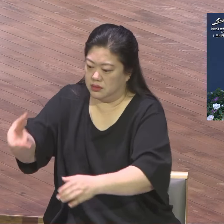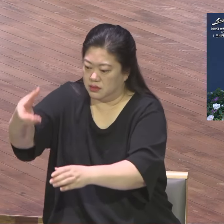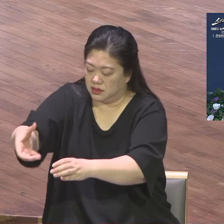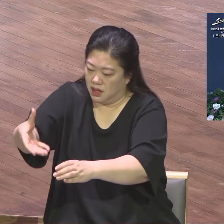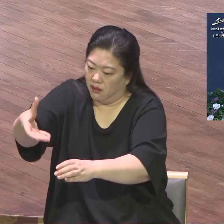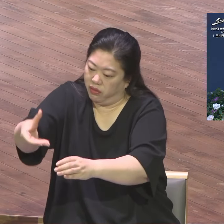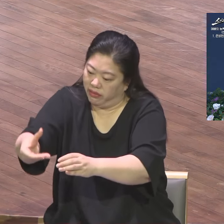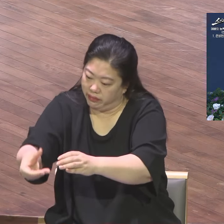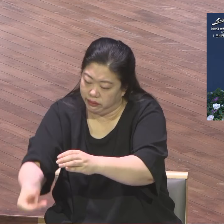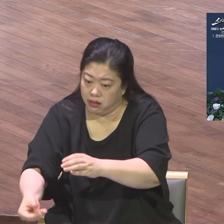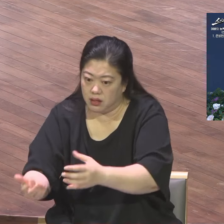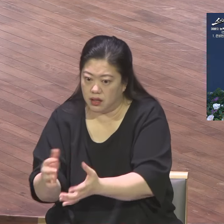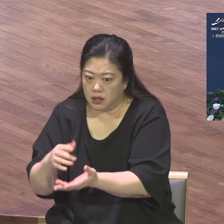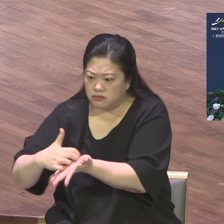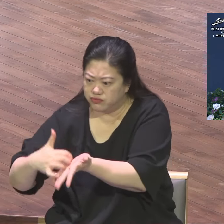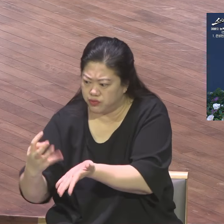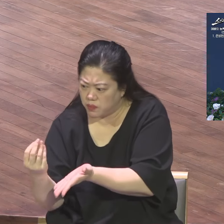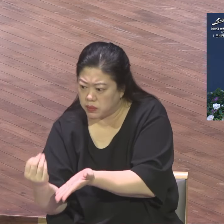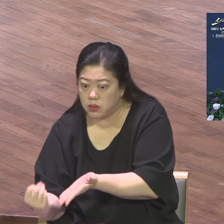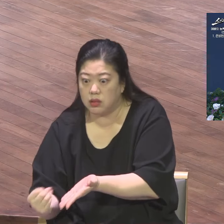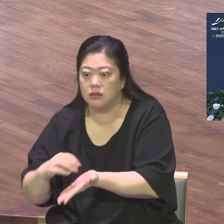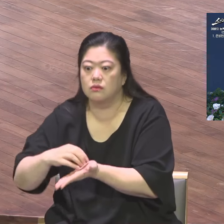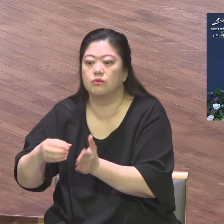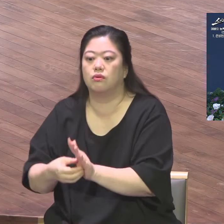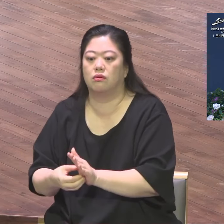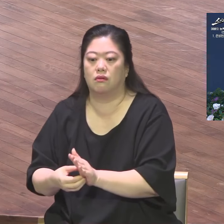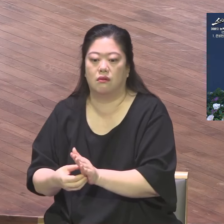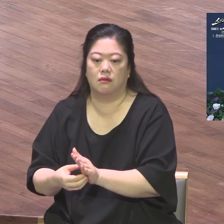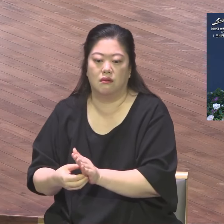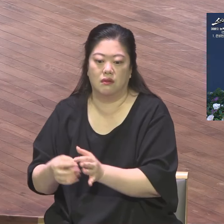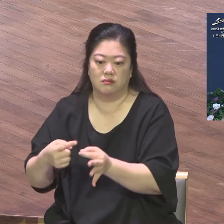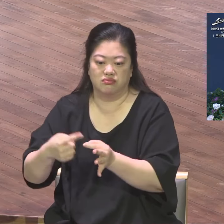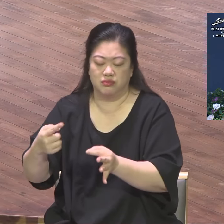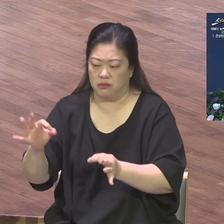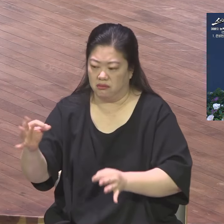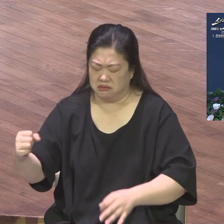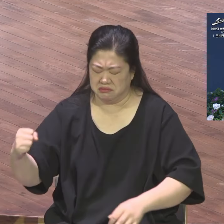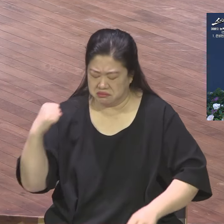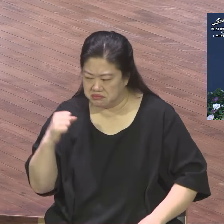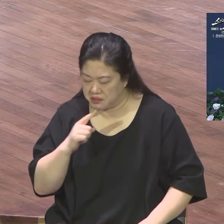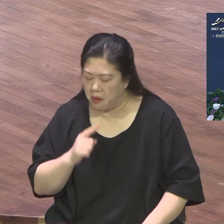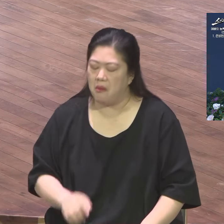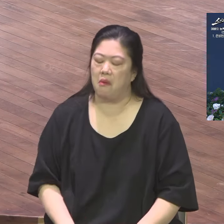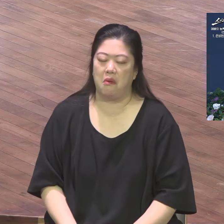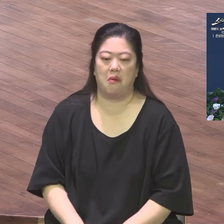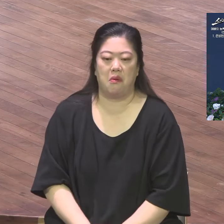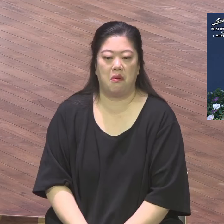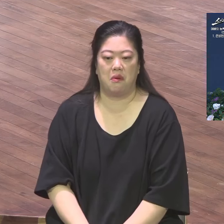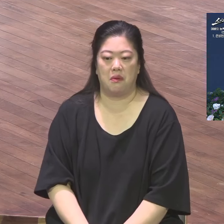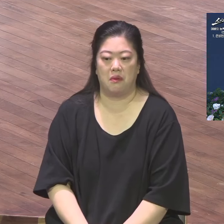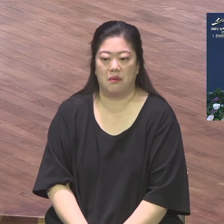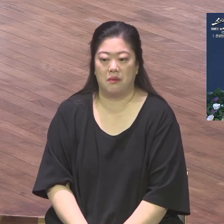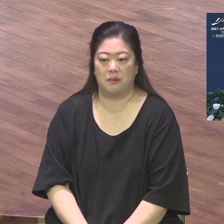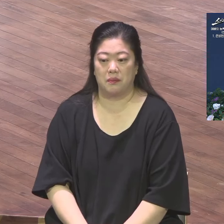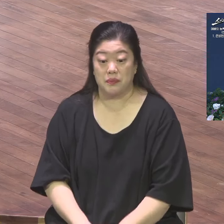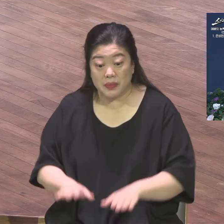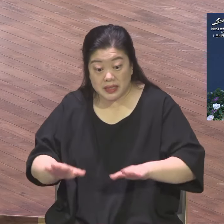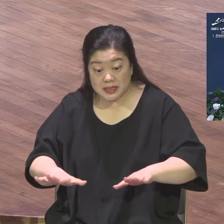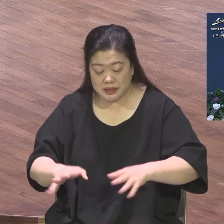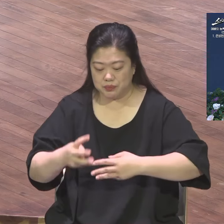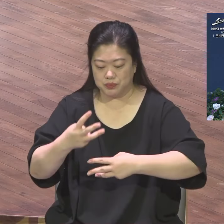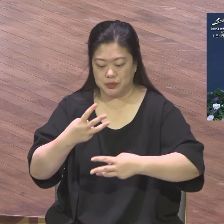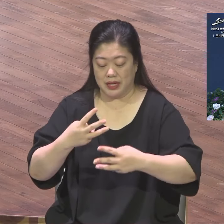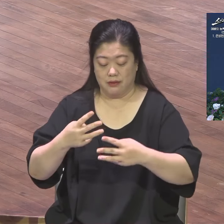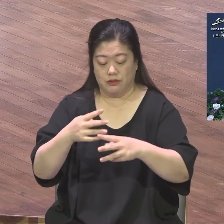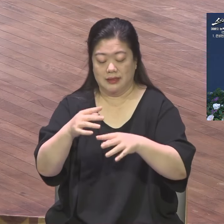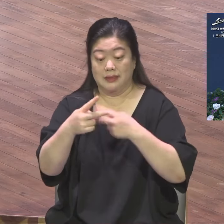예배 전에 와서 기도. 우리 교회는 뭐 30분 전에 RUTC 뉴스 내지요. 그 다음에 예배 10분